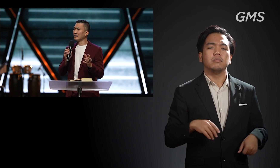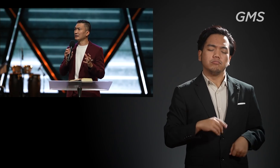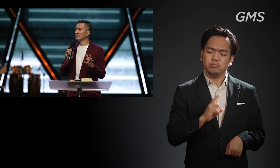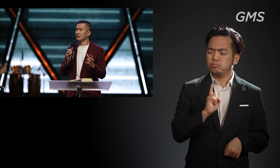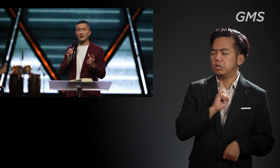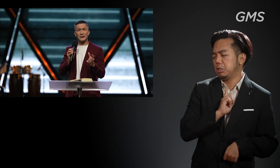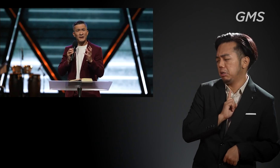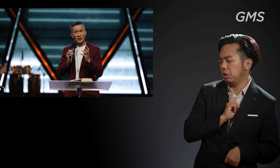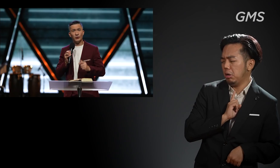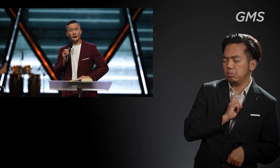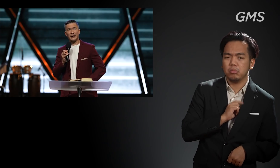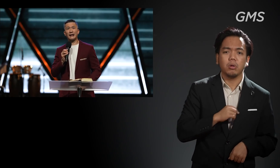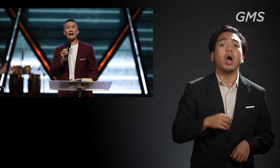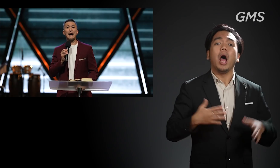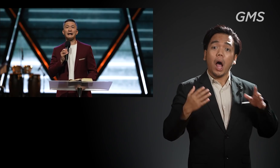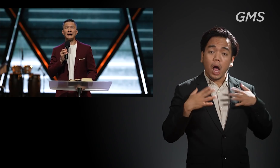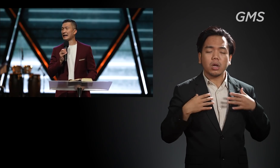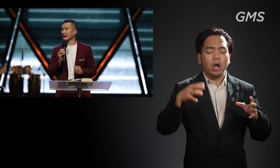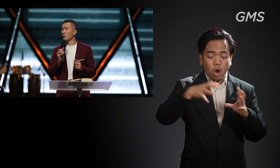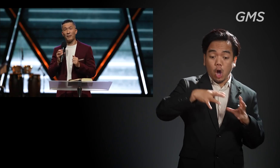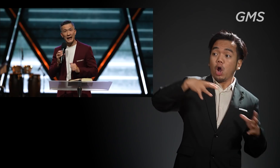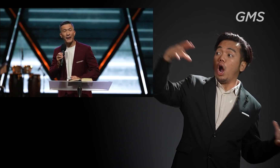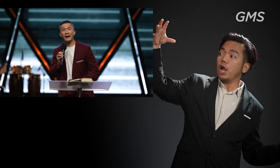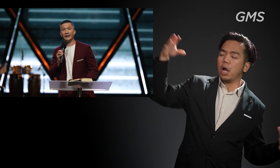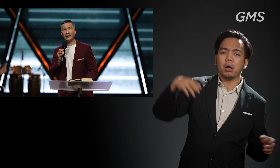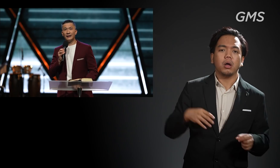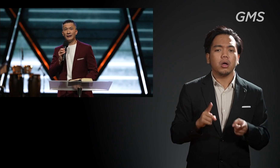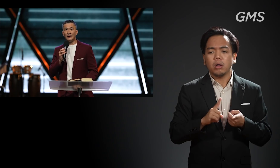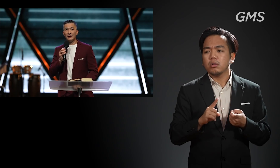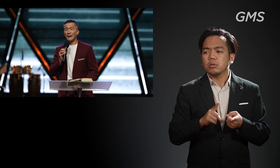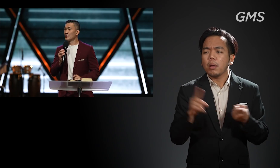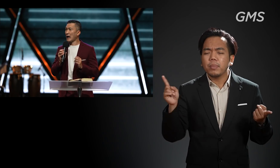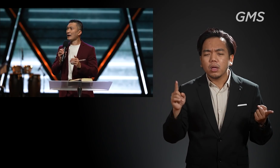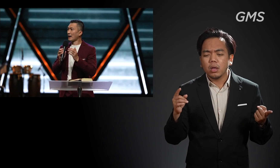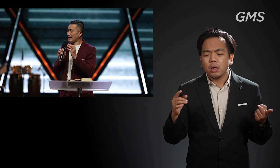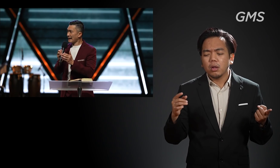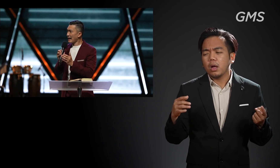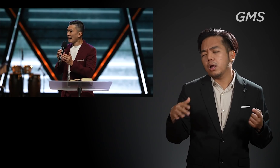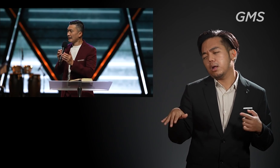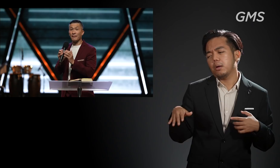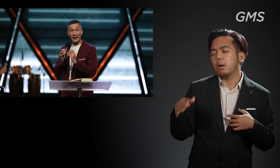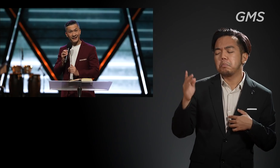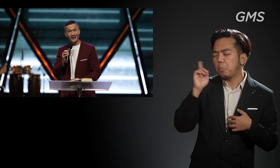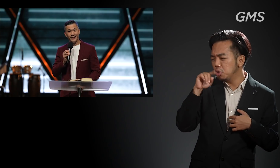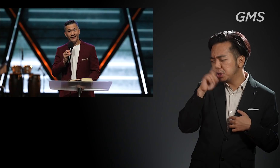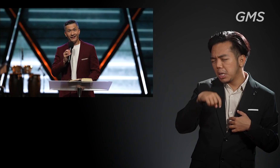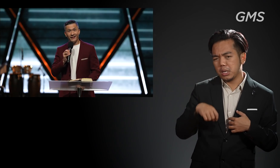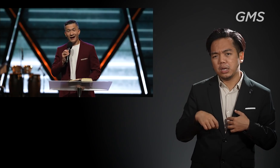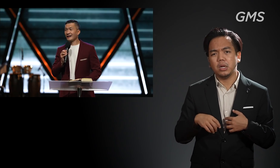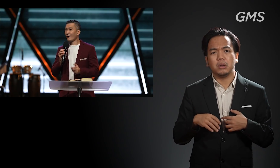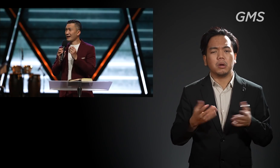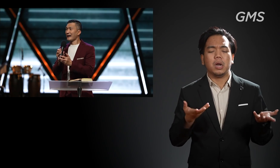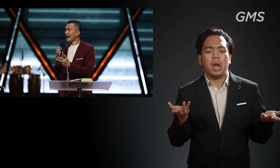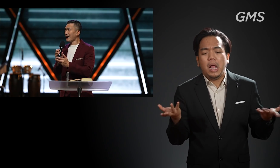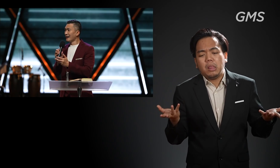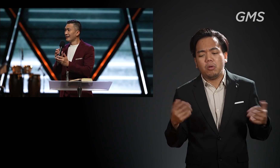kaya yang cepat jenuh dengan kekayaannya. Dia nggak tahu mau beli apa lagi. Tapi juga ada orang kaya yang baik hati.